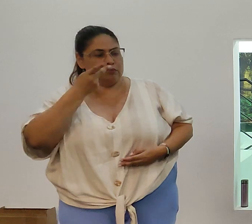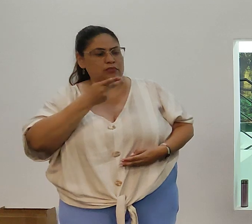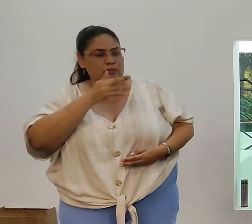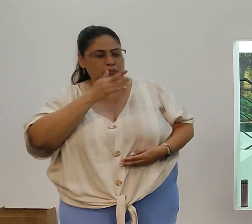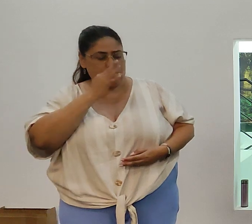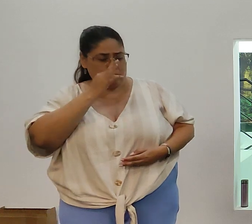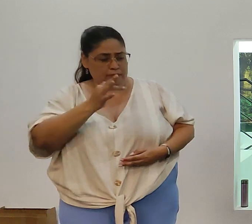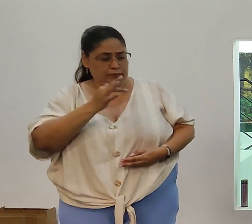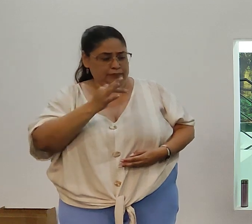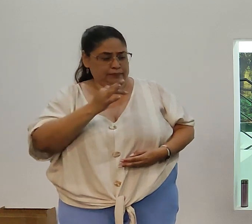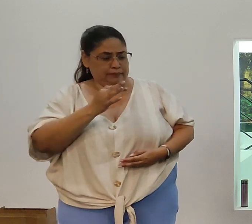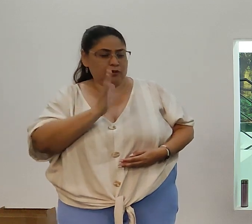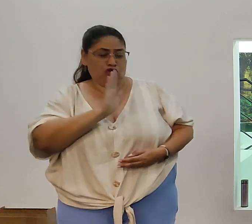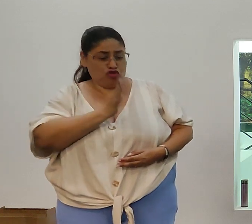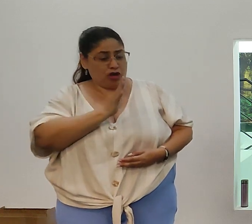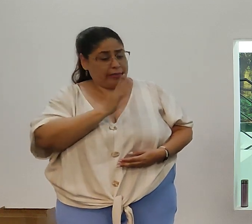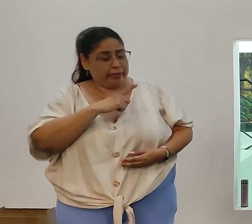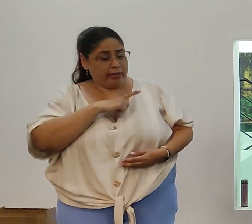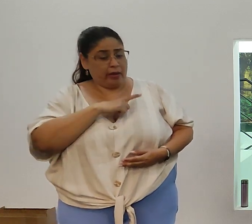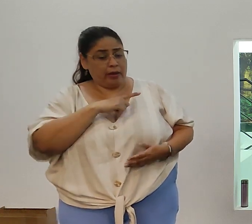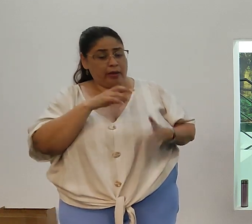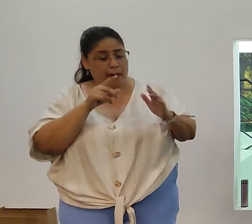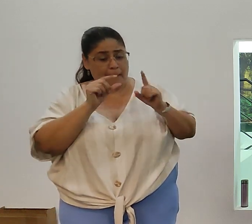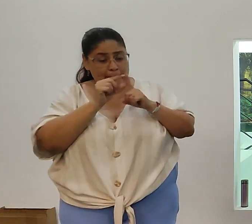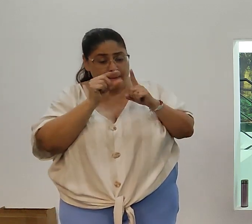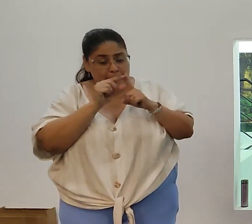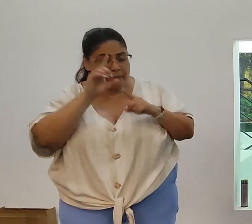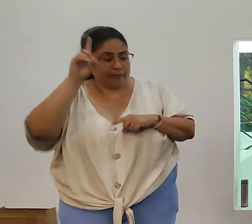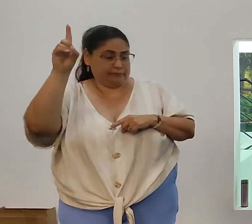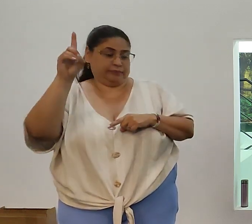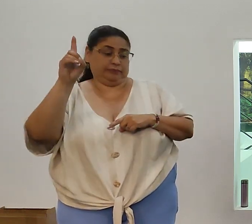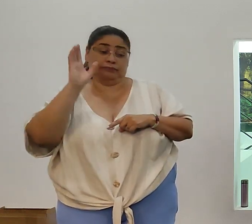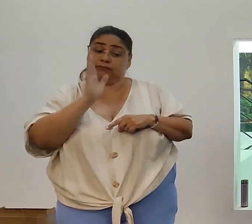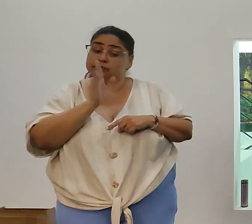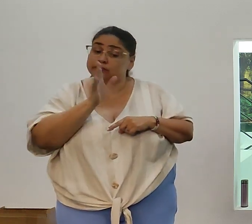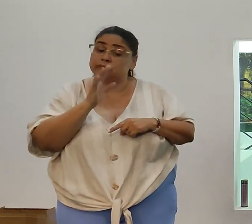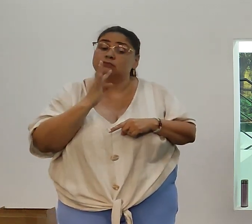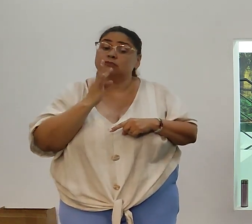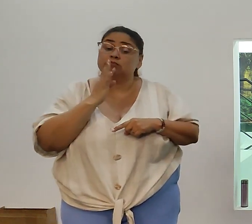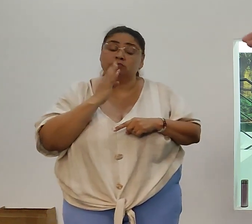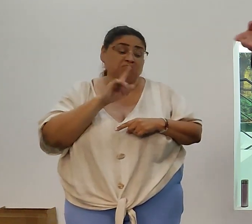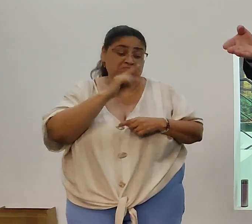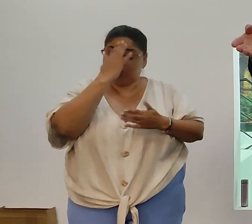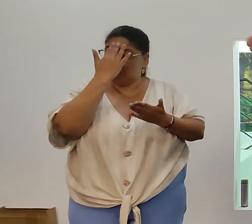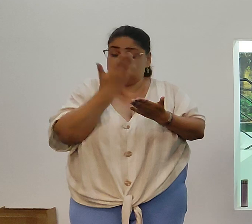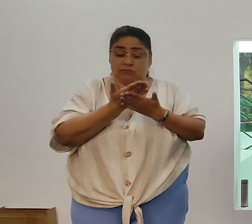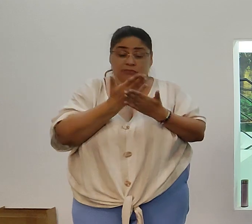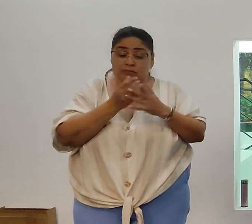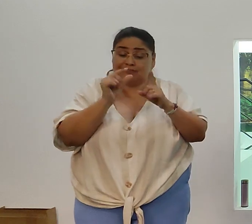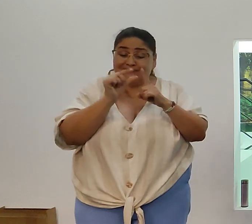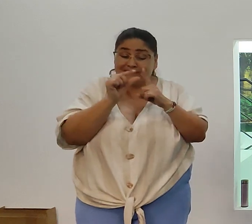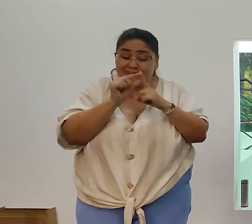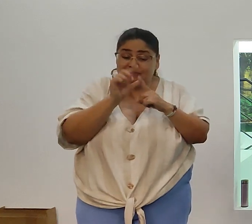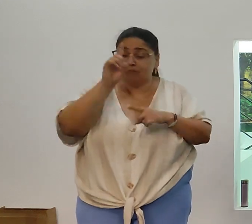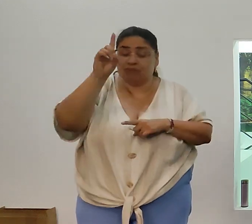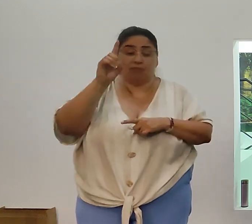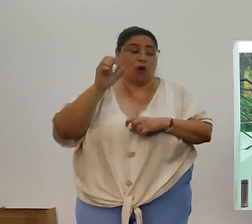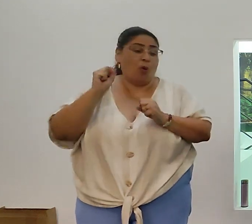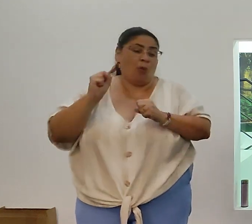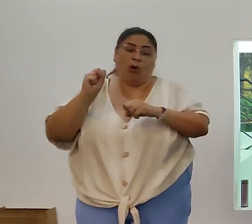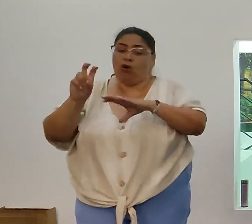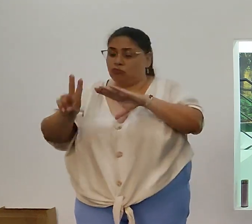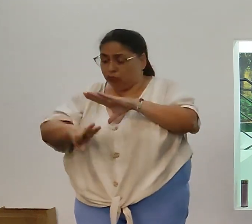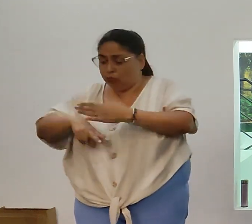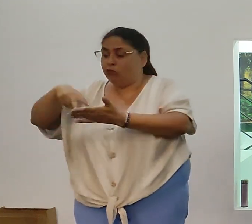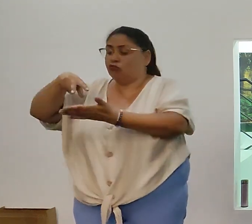estava dizendo? Eles têm a palavra de Deus. Eles têm a palavra de Deus. E se eles não crerem na palavra de Deus, pode ressuscitar